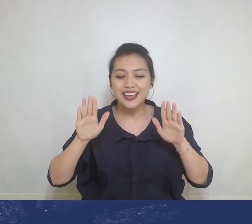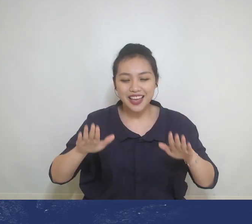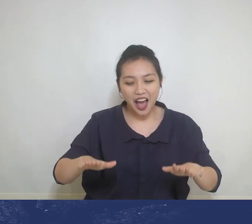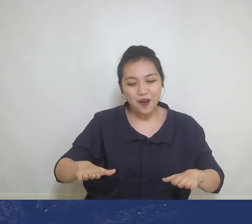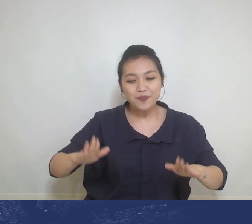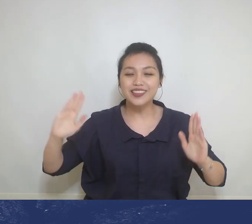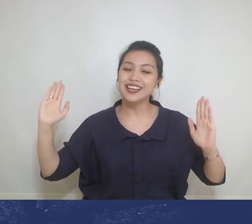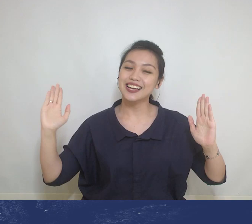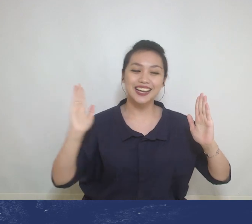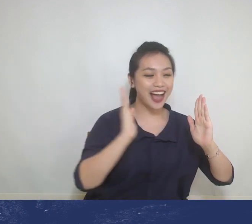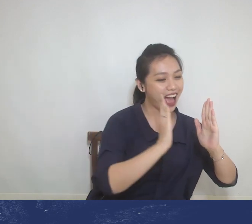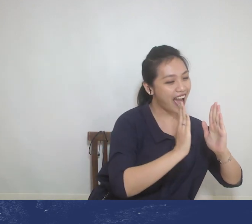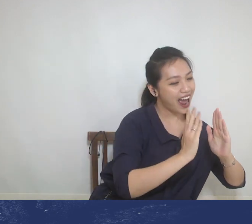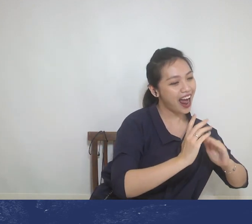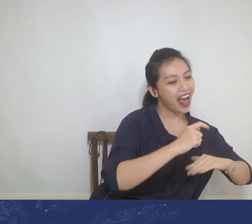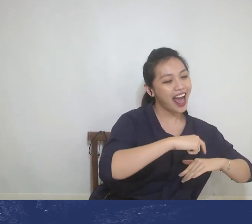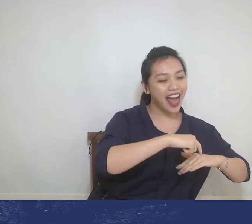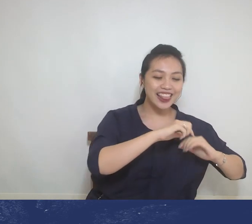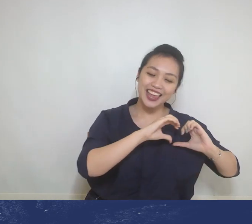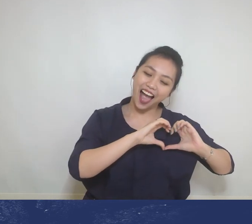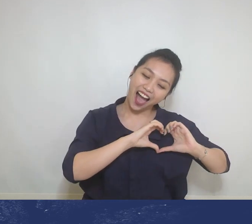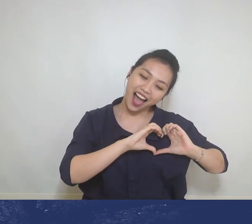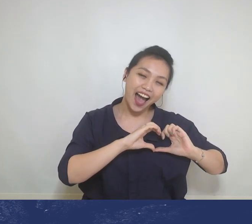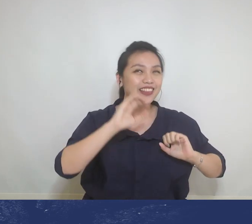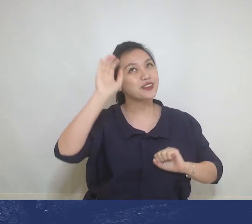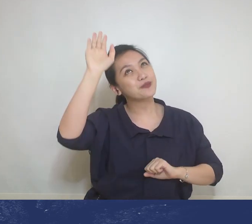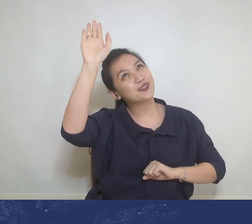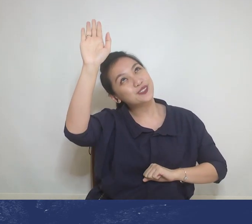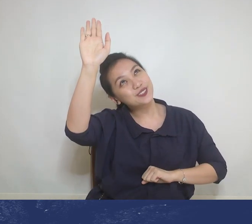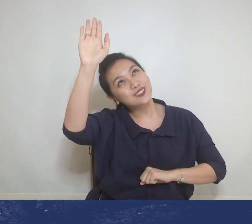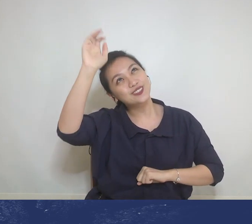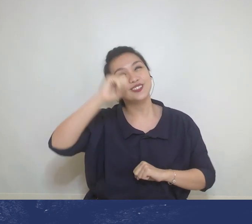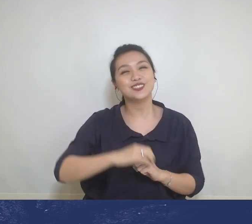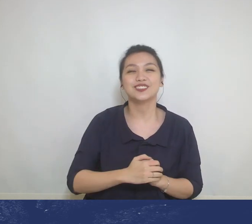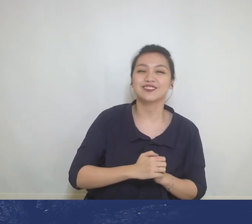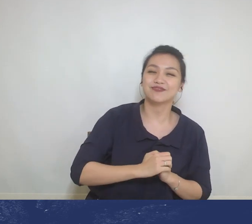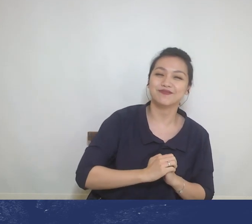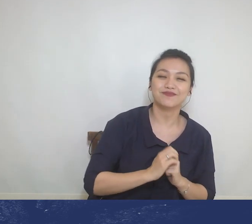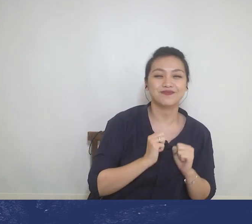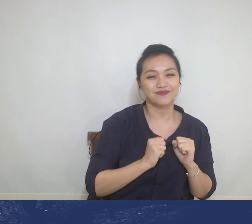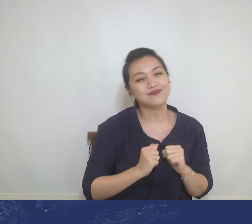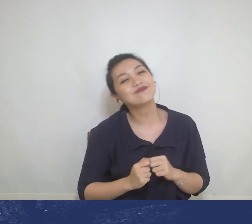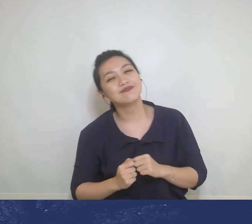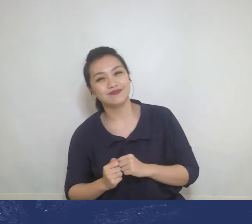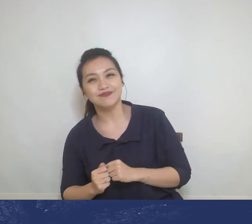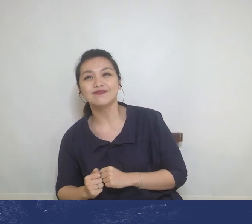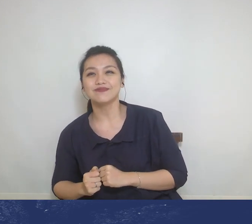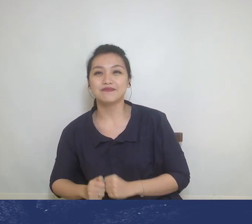Ajarku berdiam dekat di hatimu.